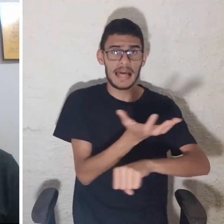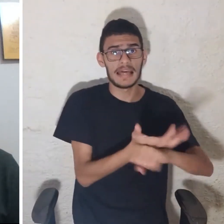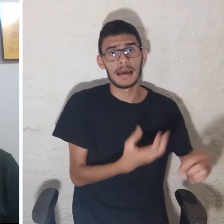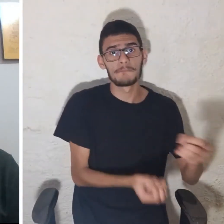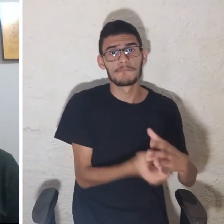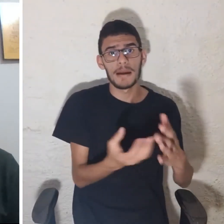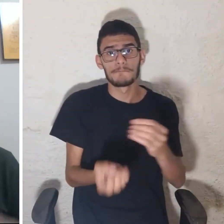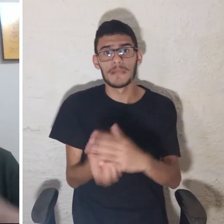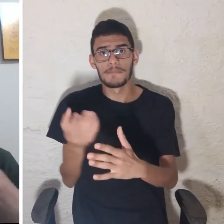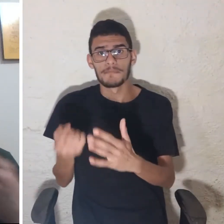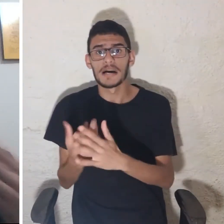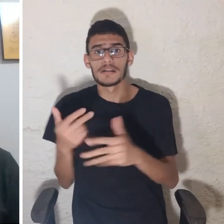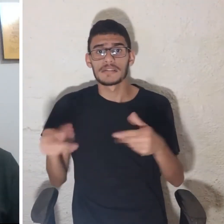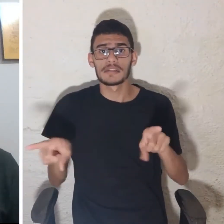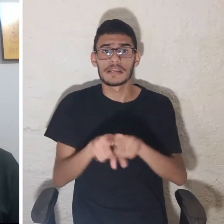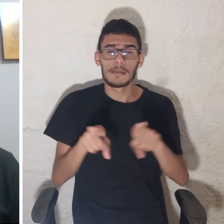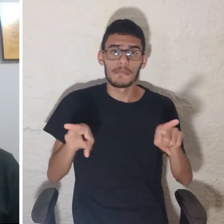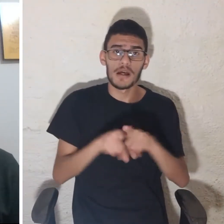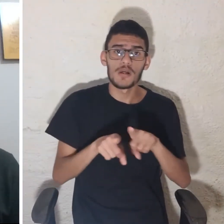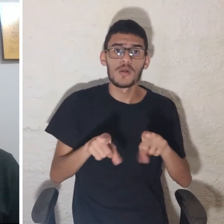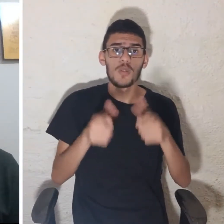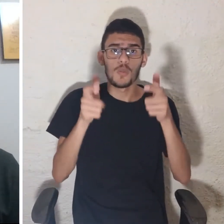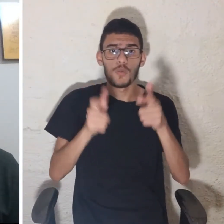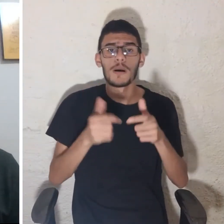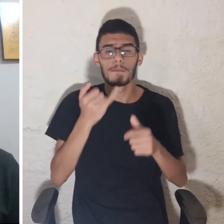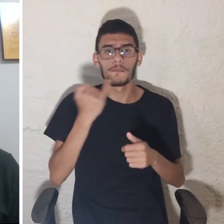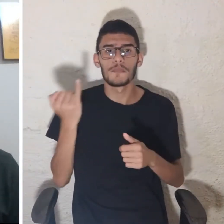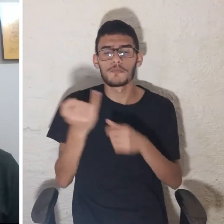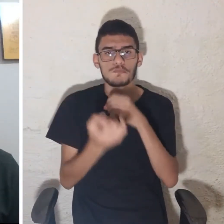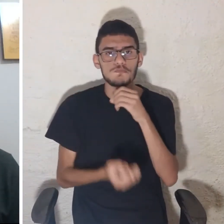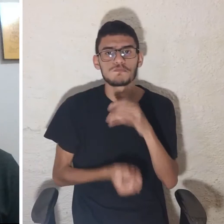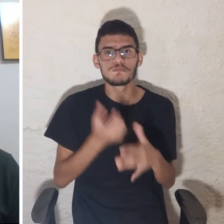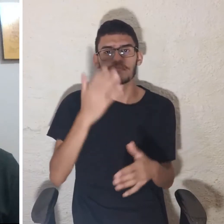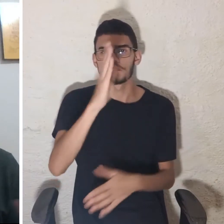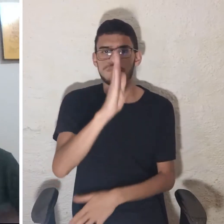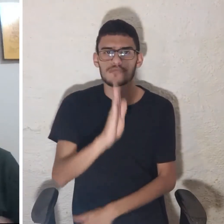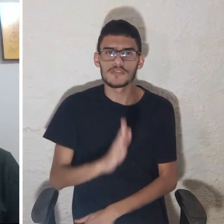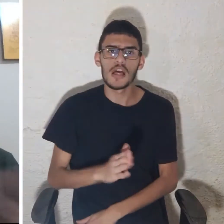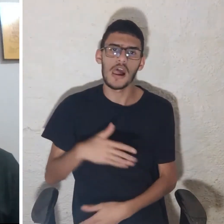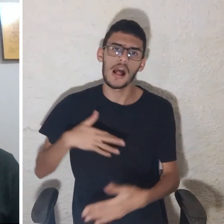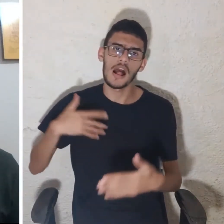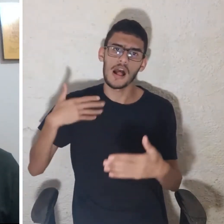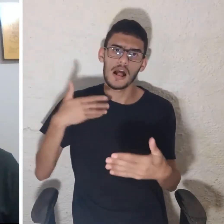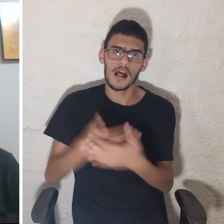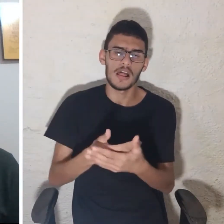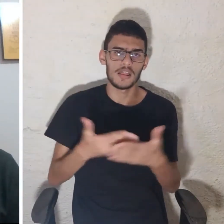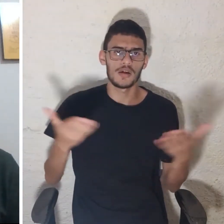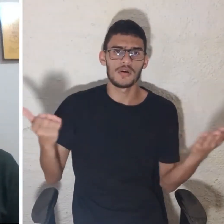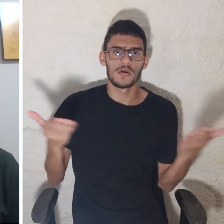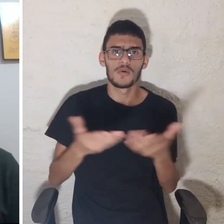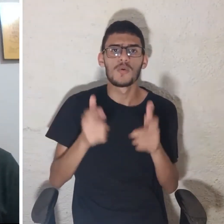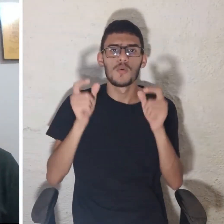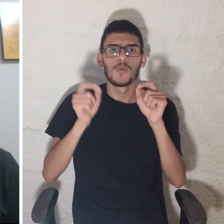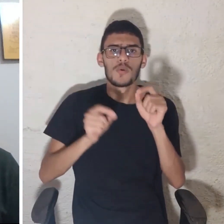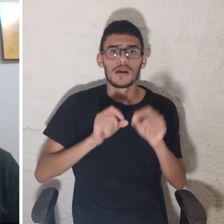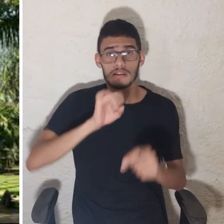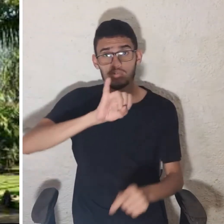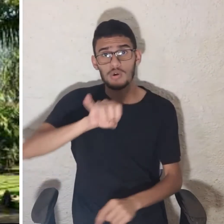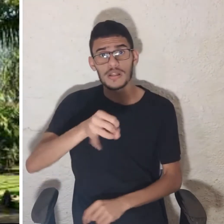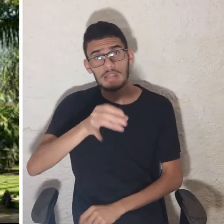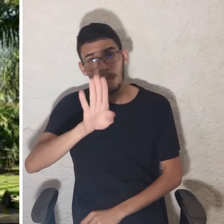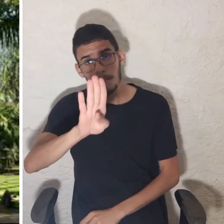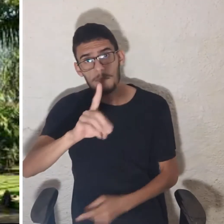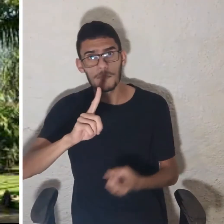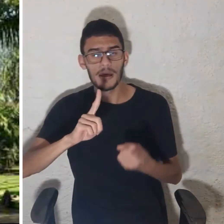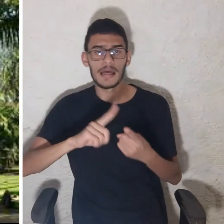foram criadas, instituições importantes também foram criadas no Brasil, né, que existe até hoje, como, por exemplo, o Jardim